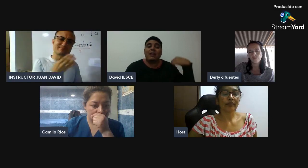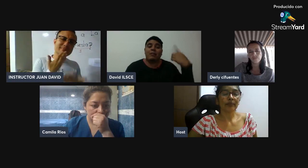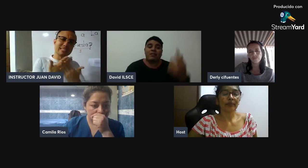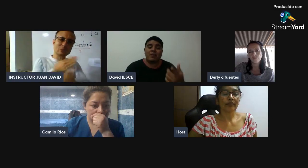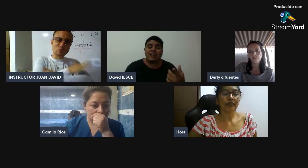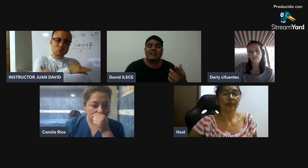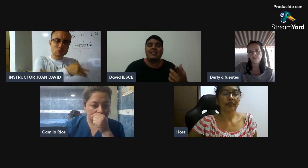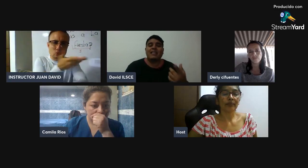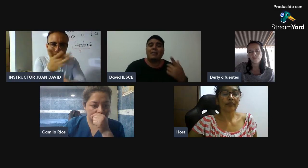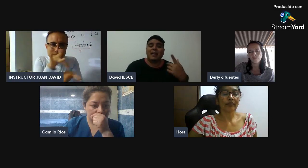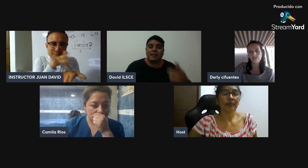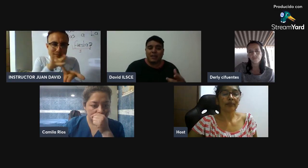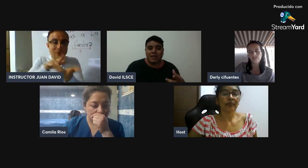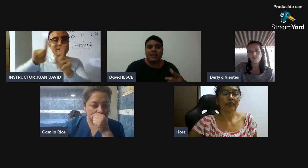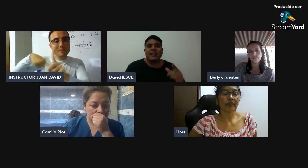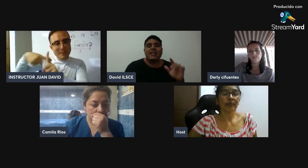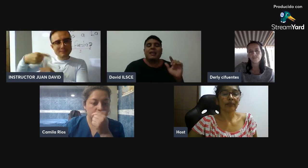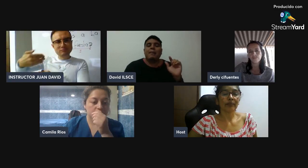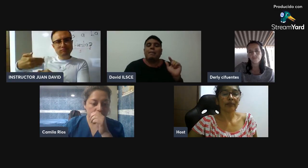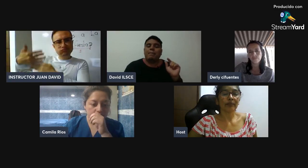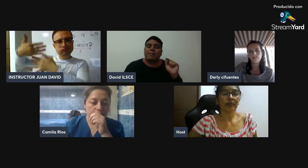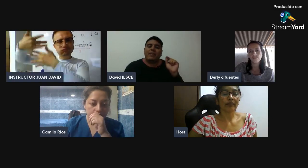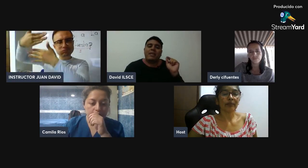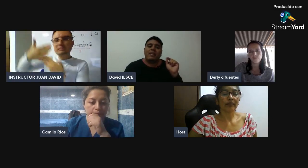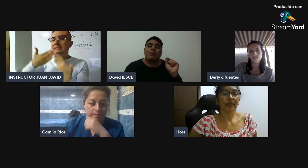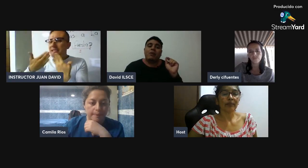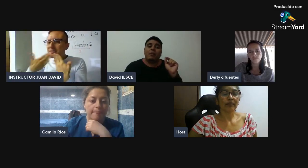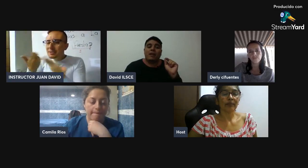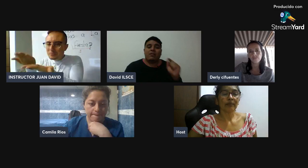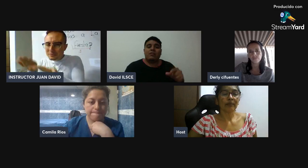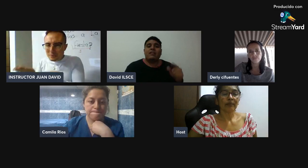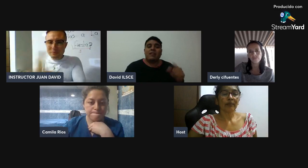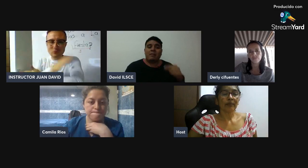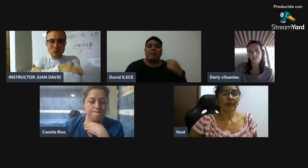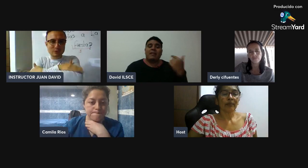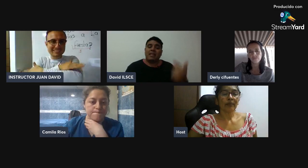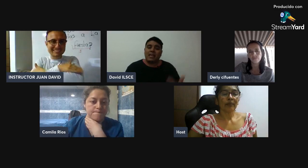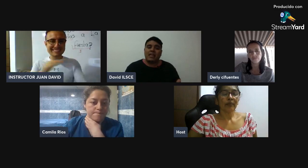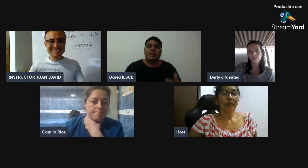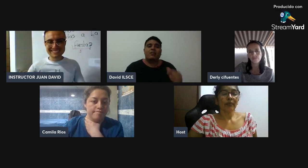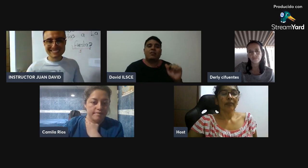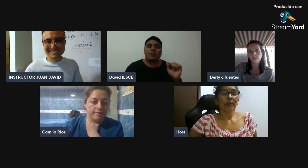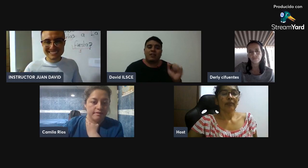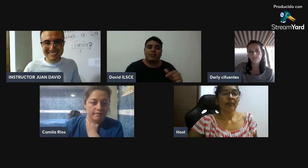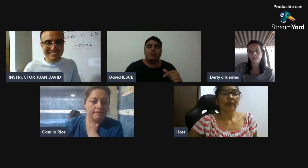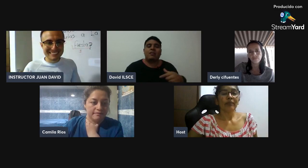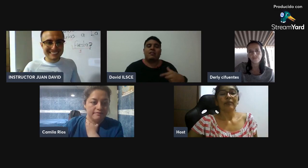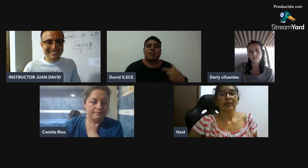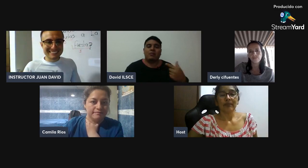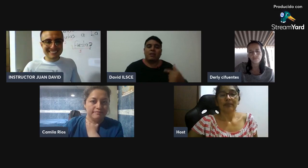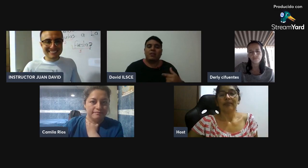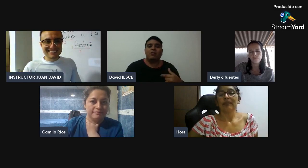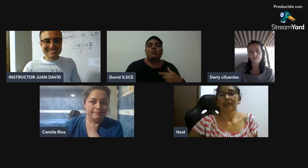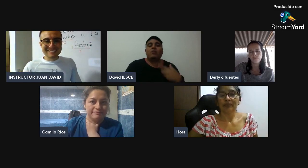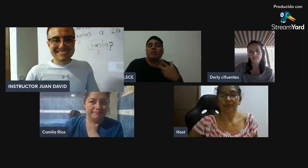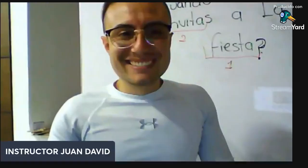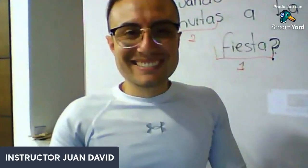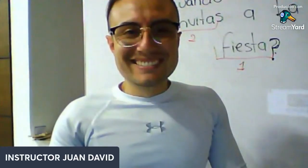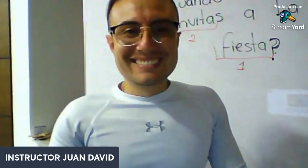próxima clase de tema libre y bueno para todos ya saben practiquen todo esto que estamos viendo muy juicioso muchas